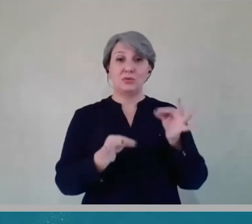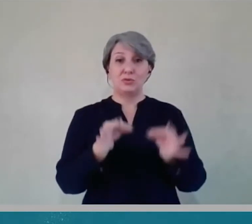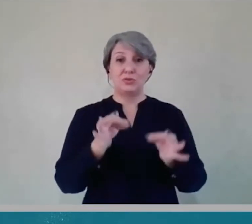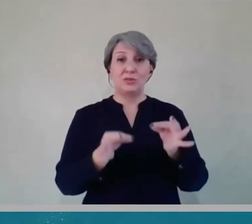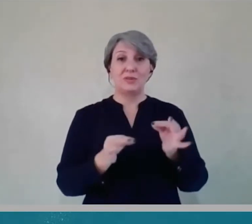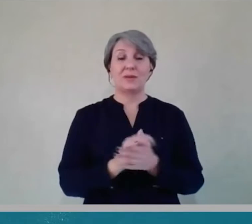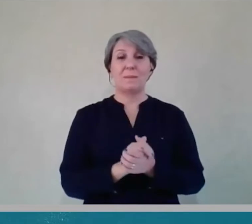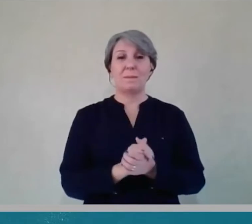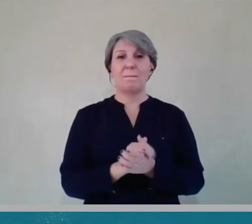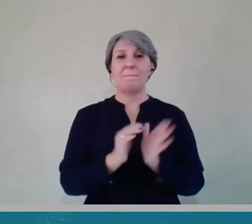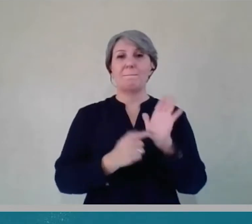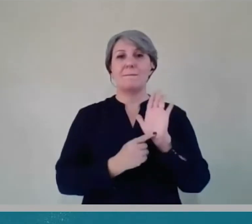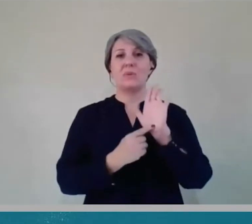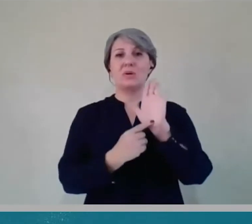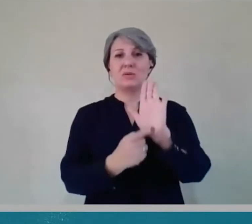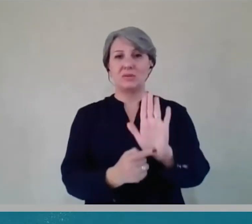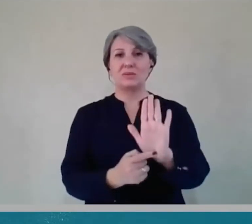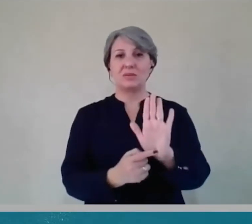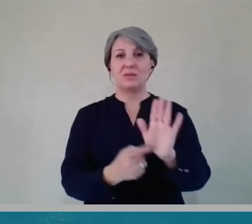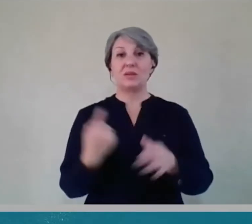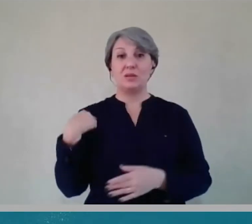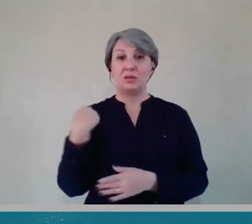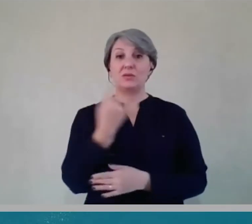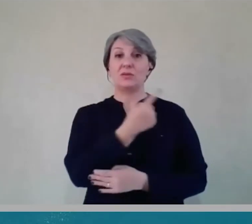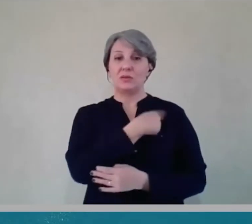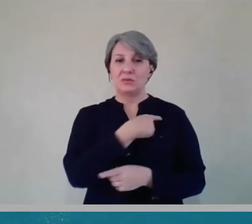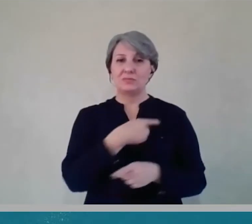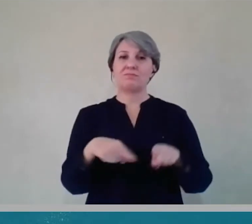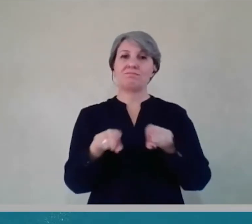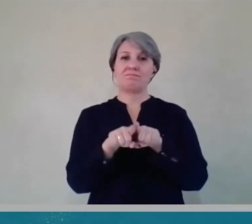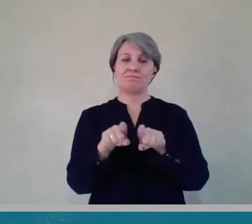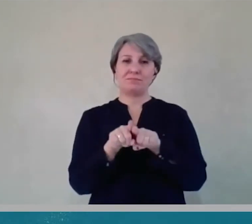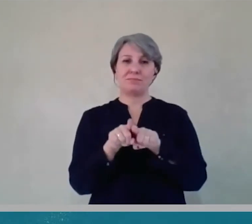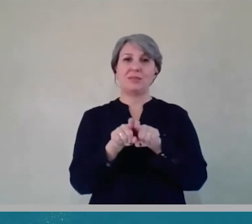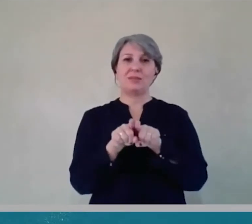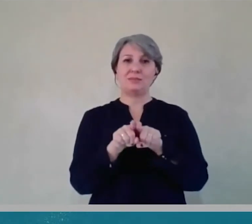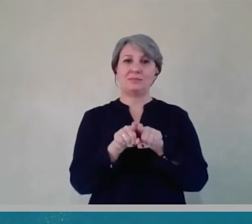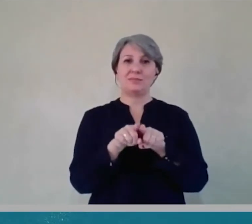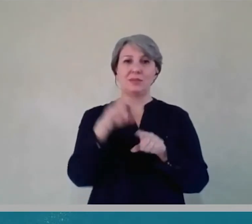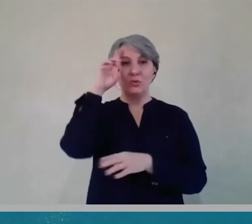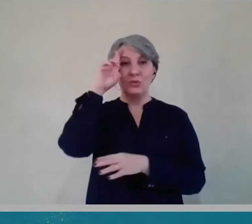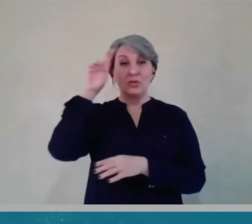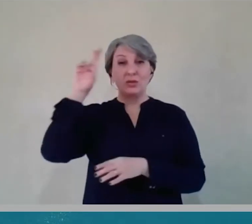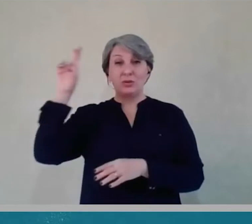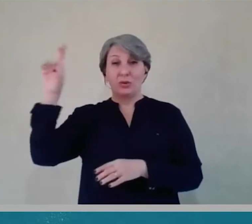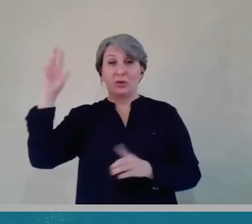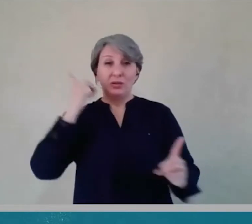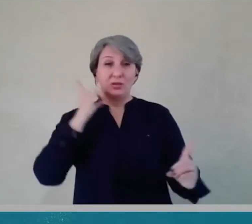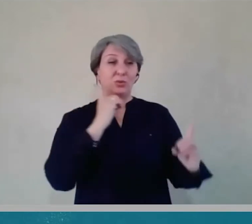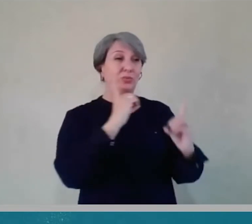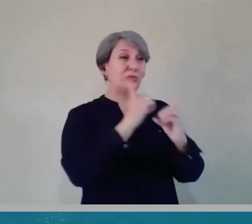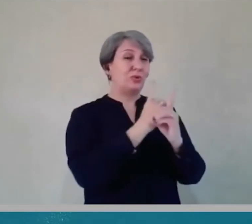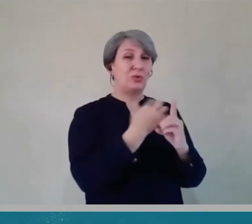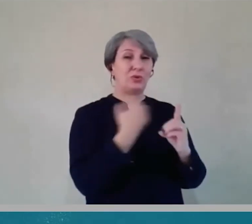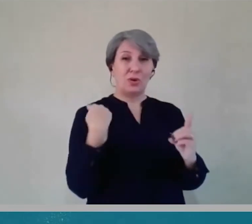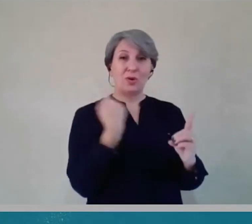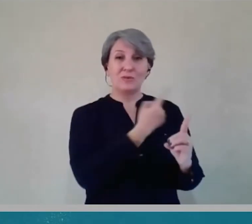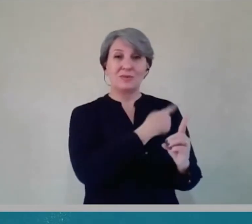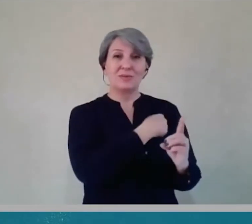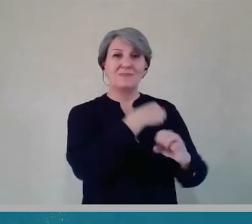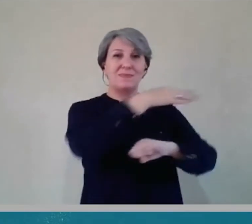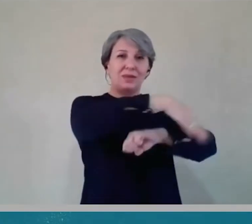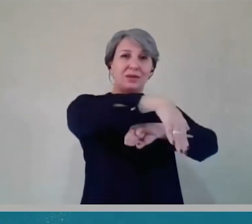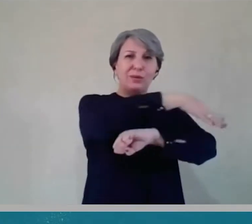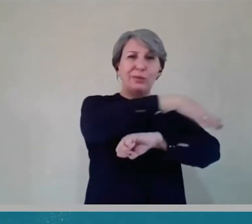E Deus nos deu a primeira veste de justiça objetiva, que é Cristo.